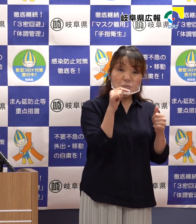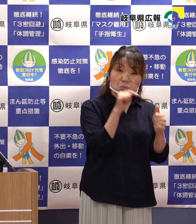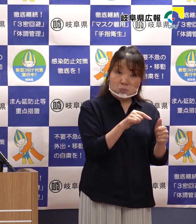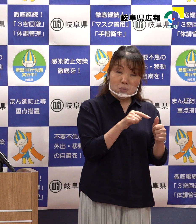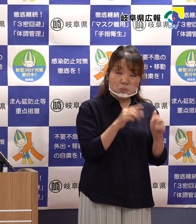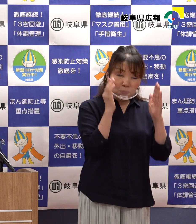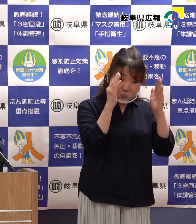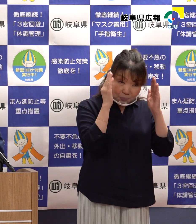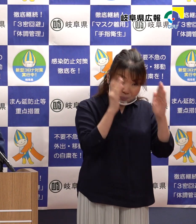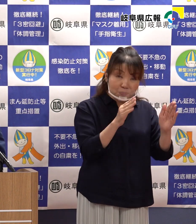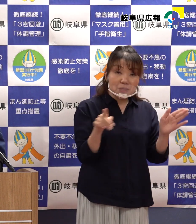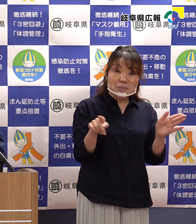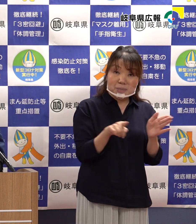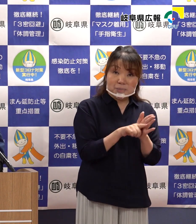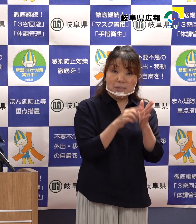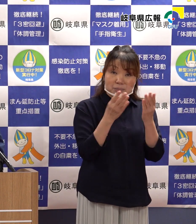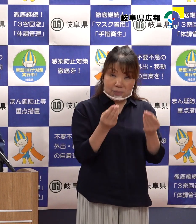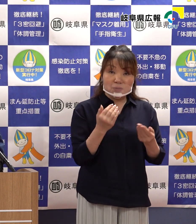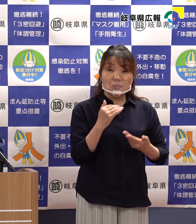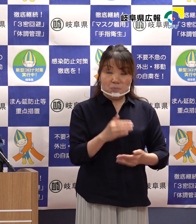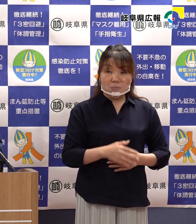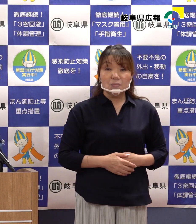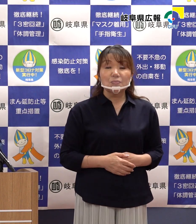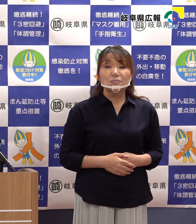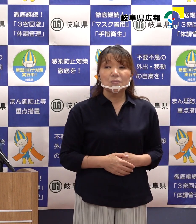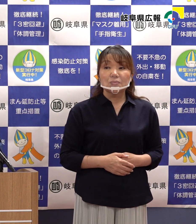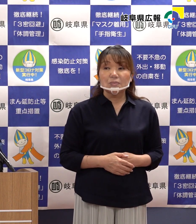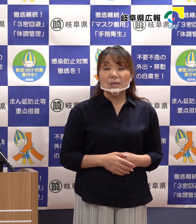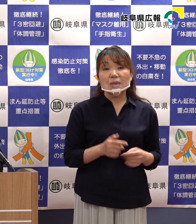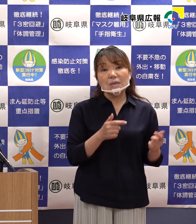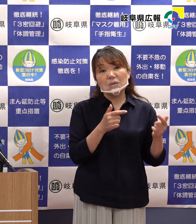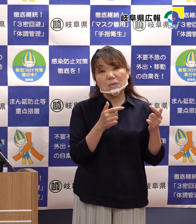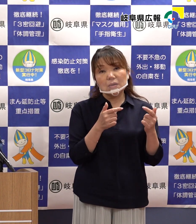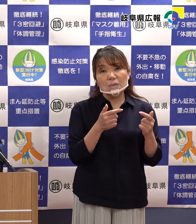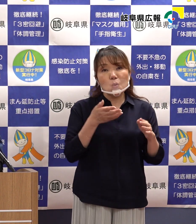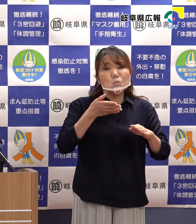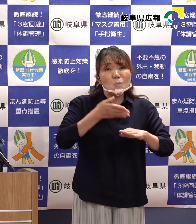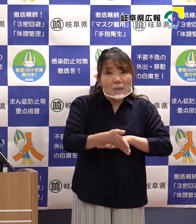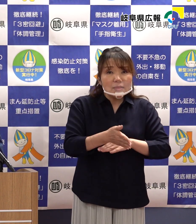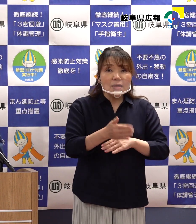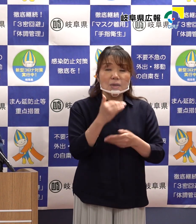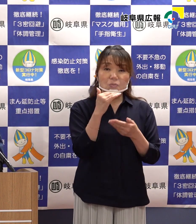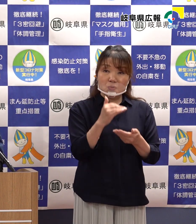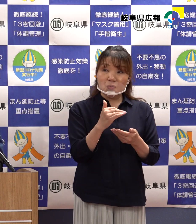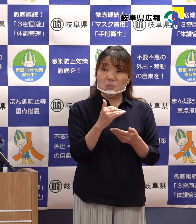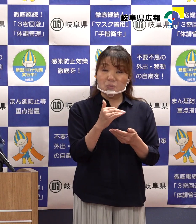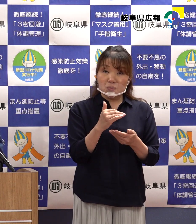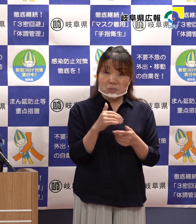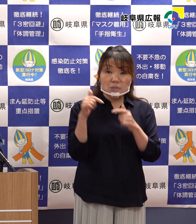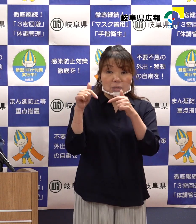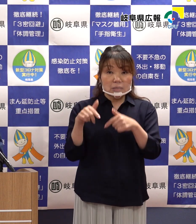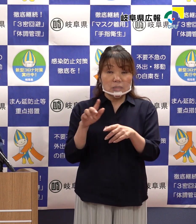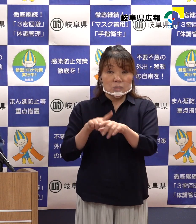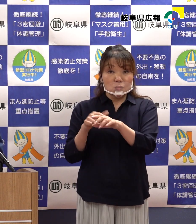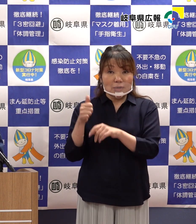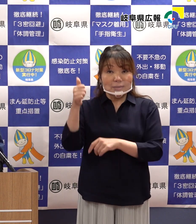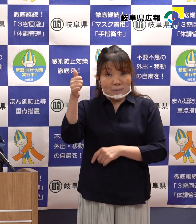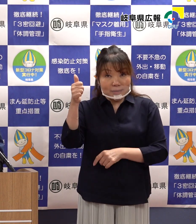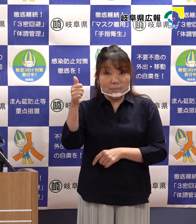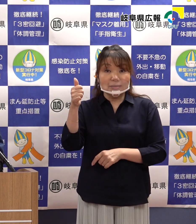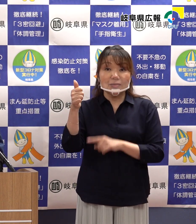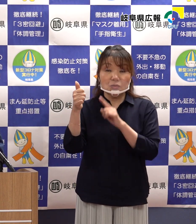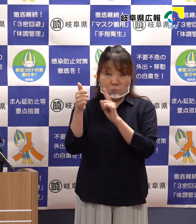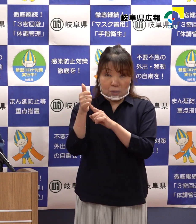ってきたということですね。 遅くなってしまったことについて、西村大臣なり、国